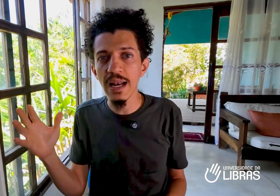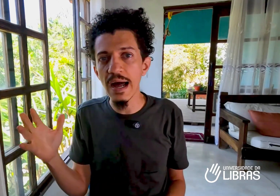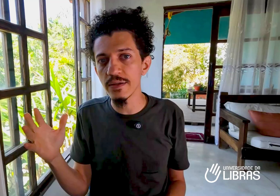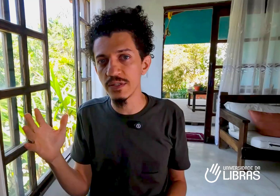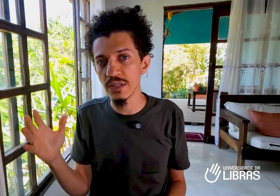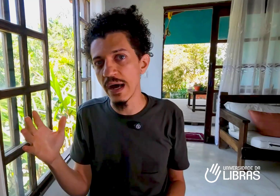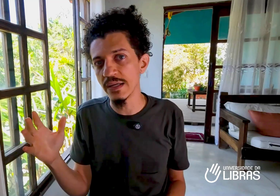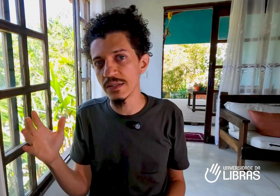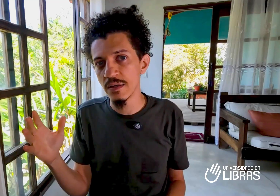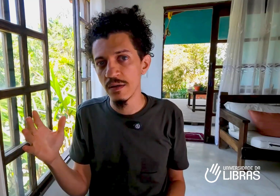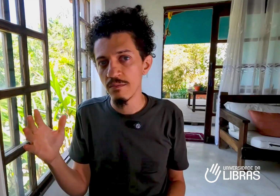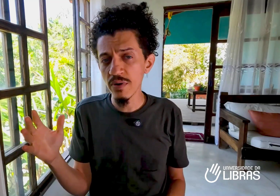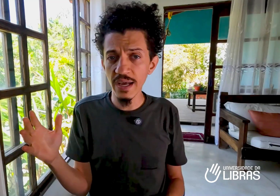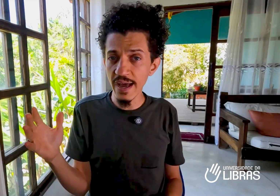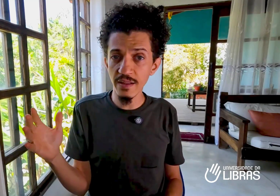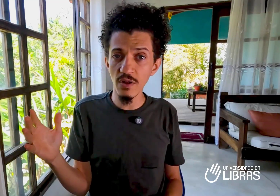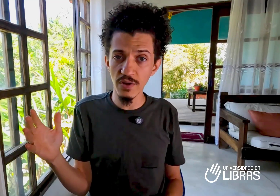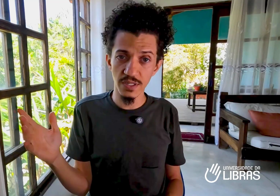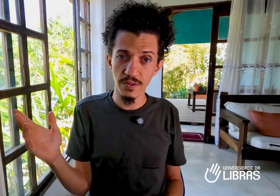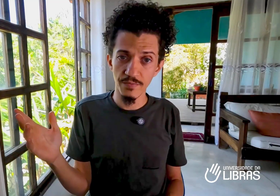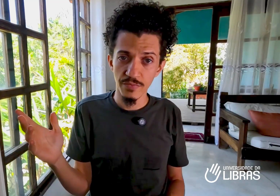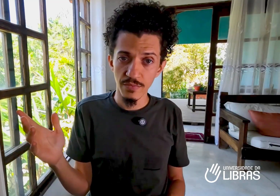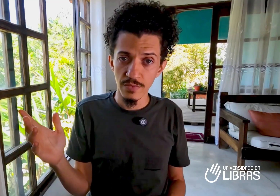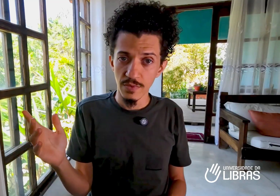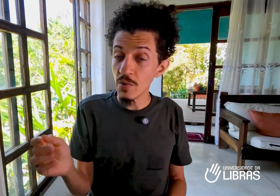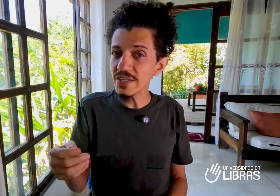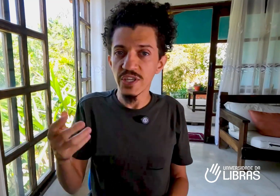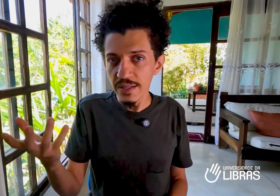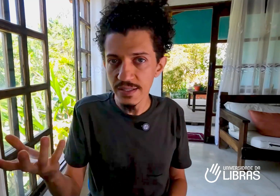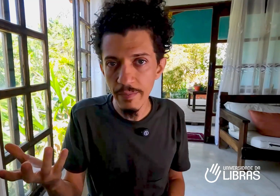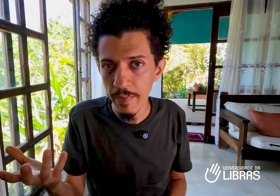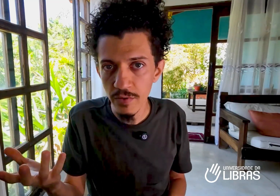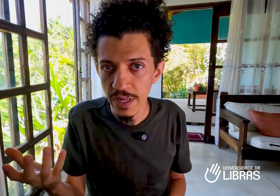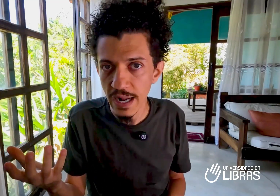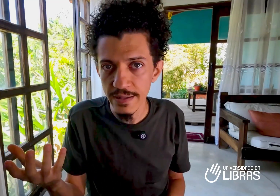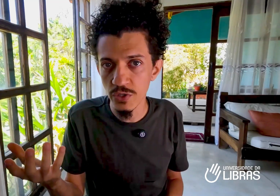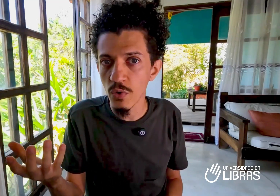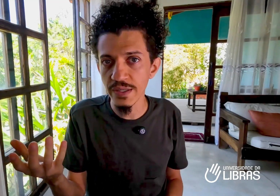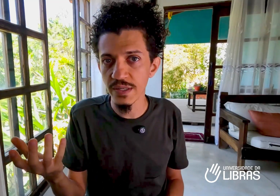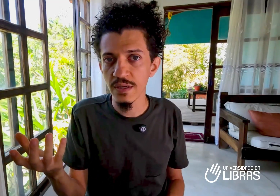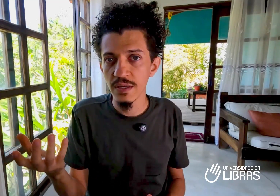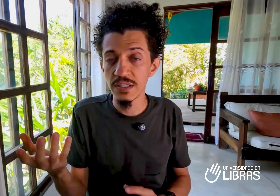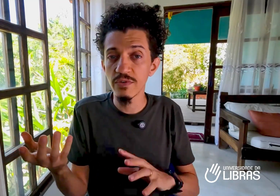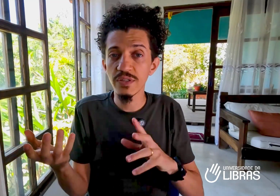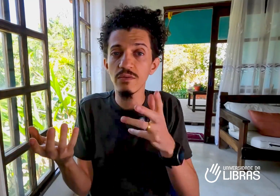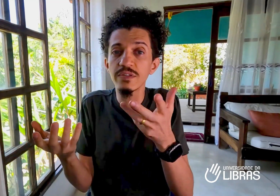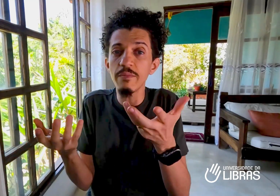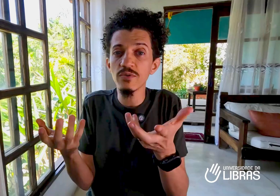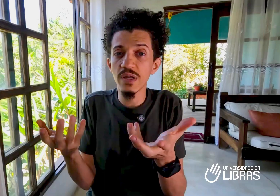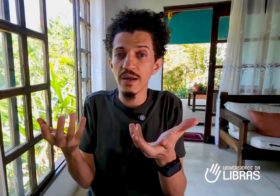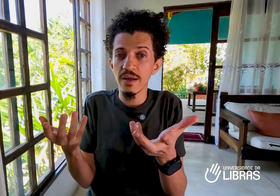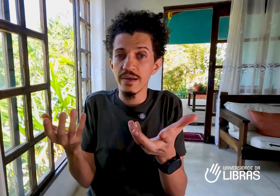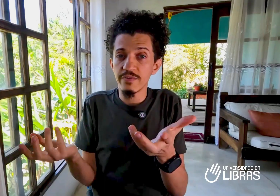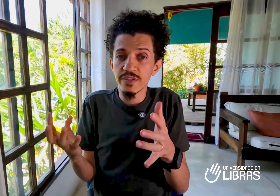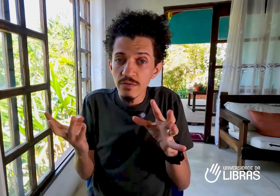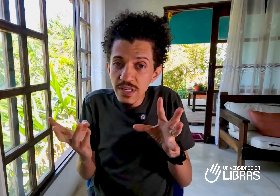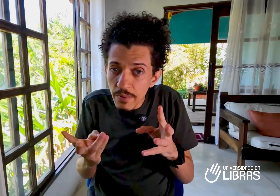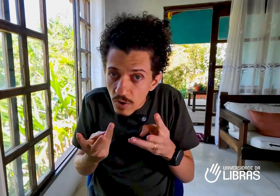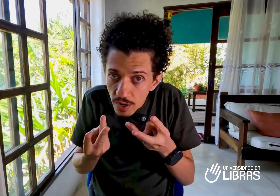tonelada de sinais. Porque cá entre nós, não adianta saber uma tonelada de coisas se você não sabe usar, se você não sabe colocar